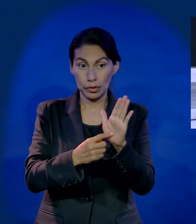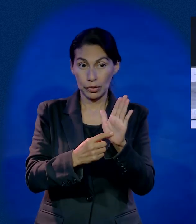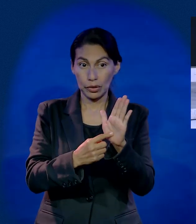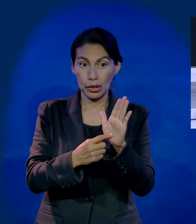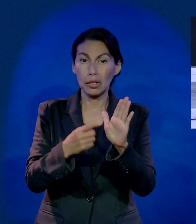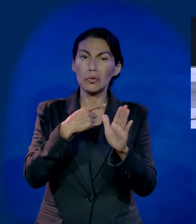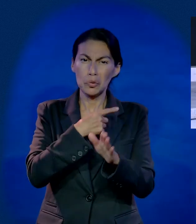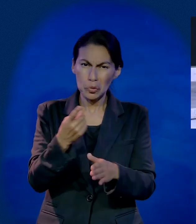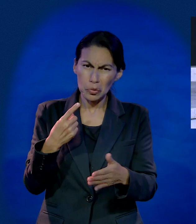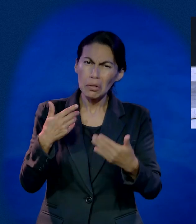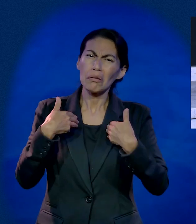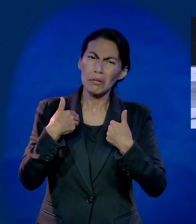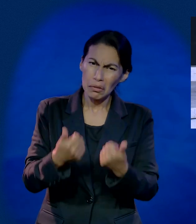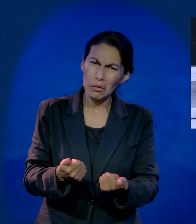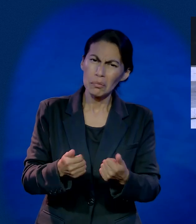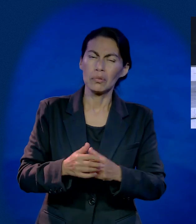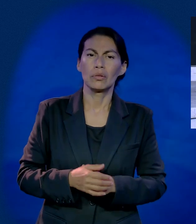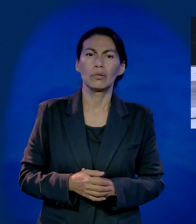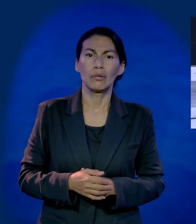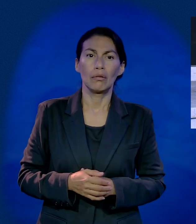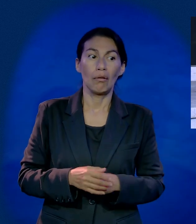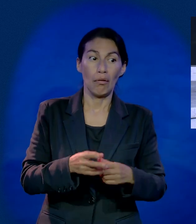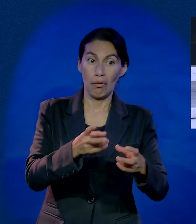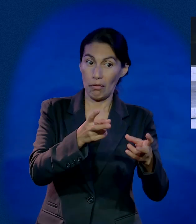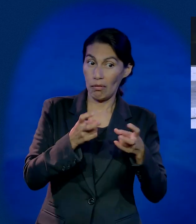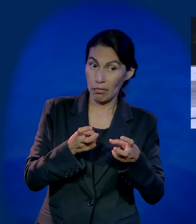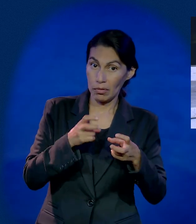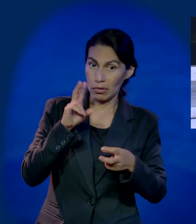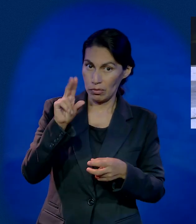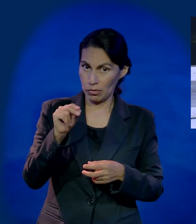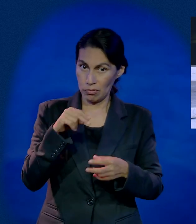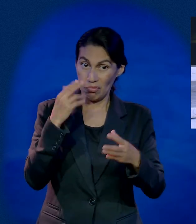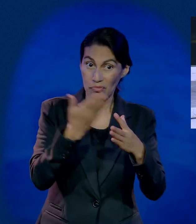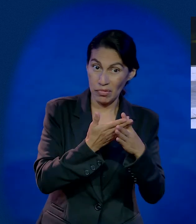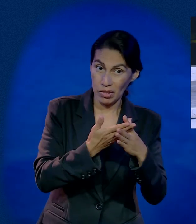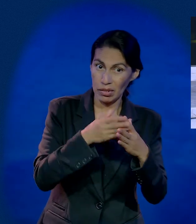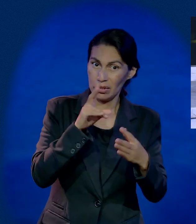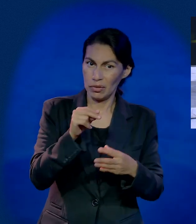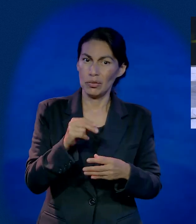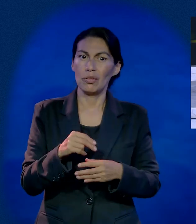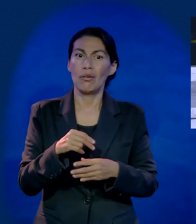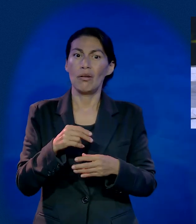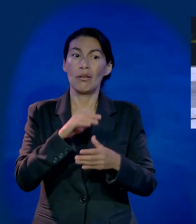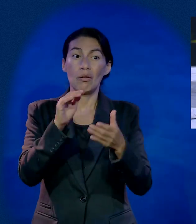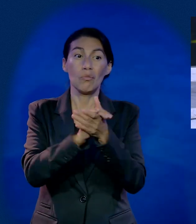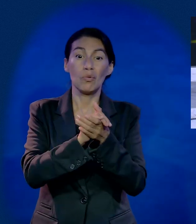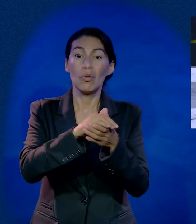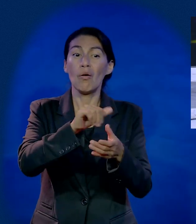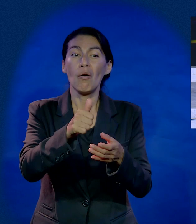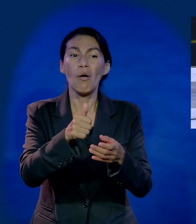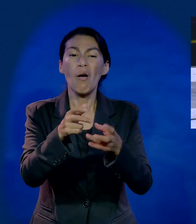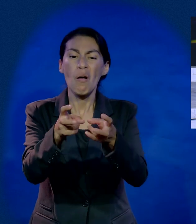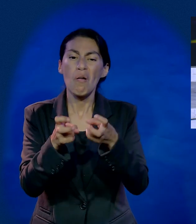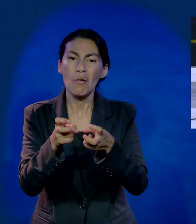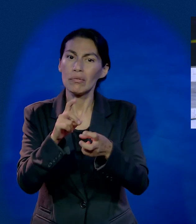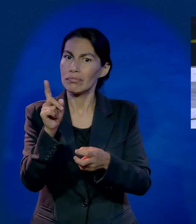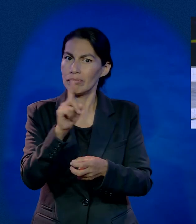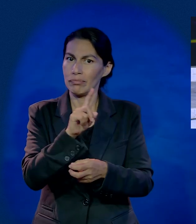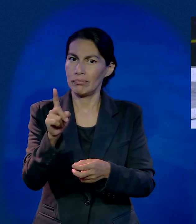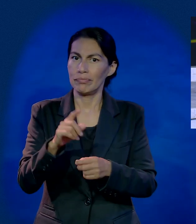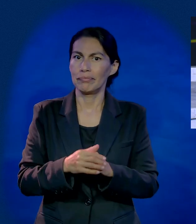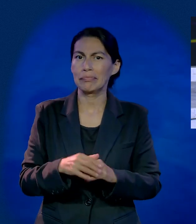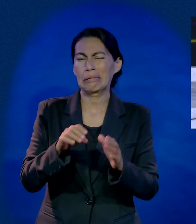de una manera que lo podamos entender. No mates, no robes, no te robes la esposa de otro, vas a dañarte a ti